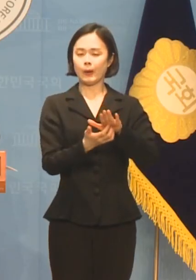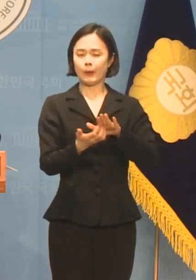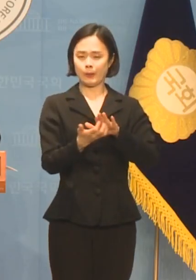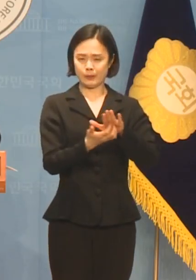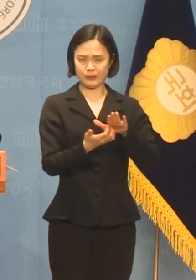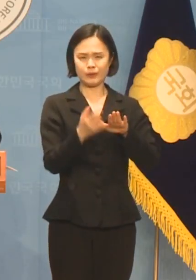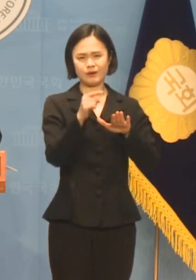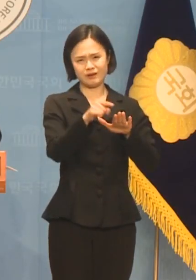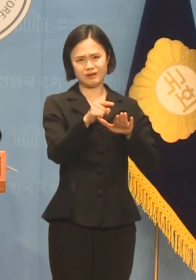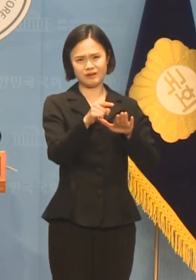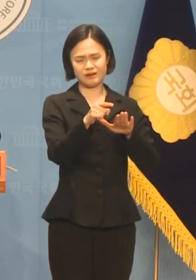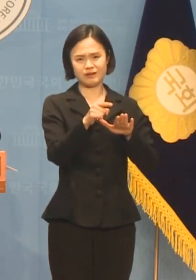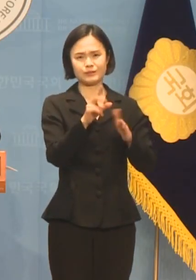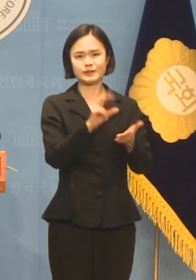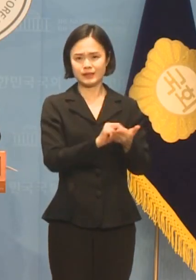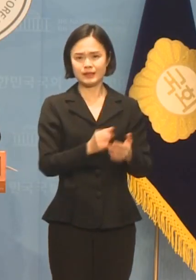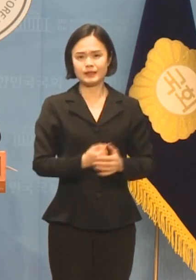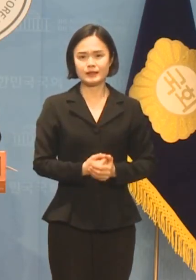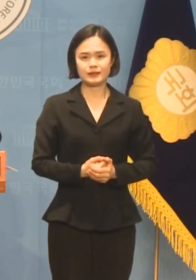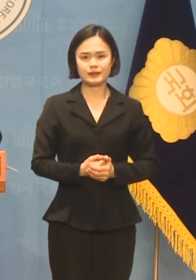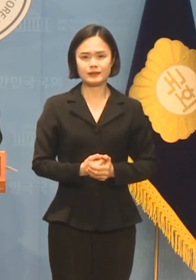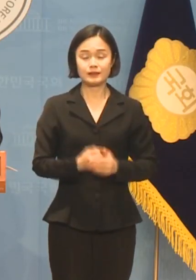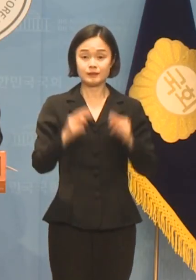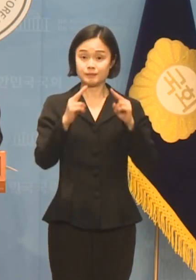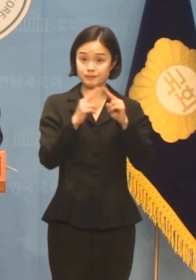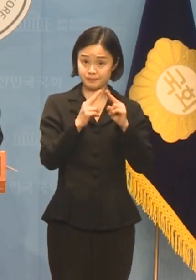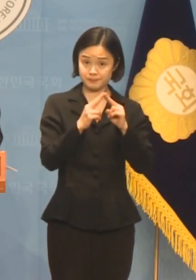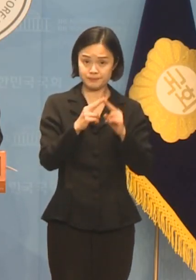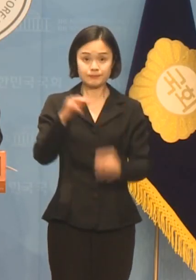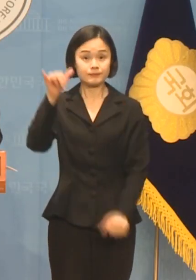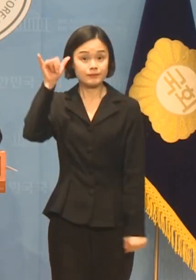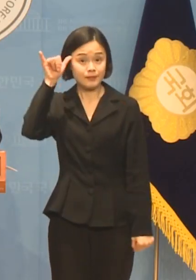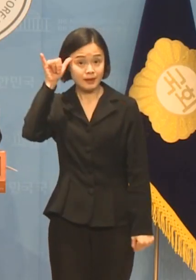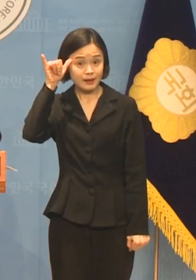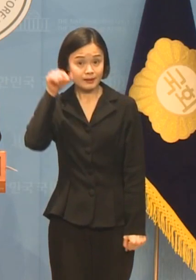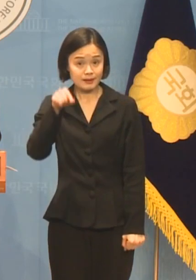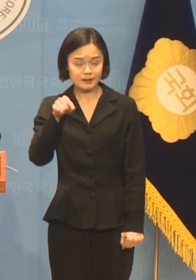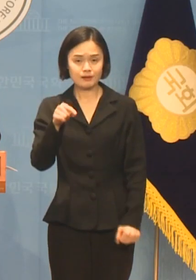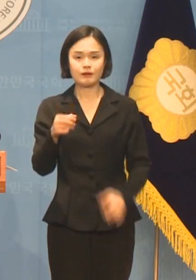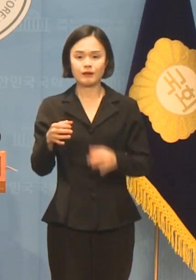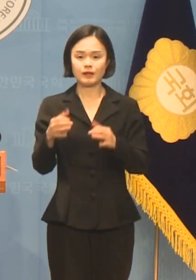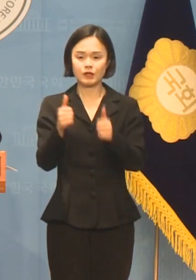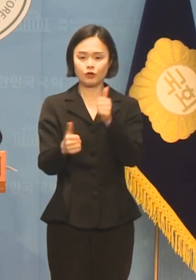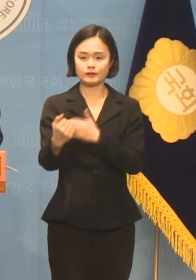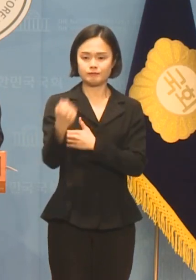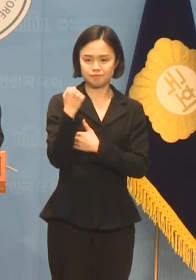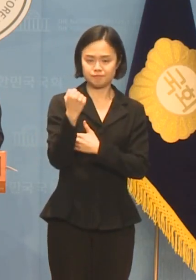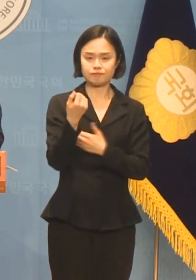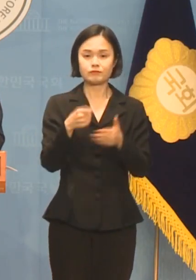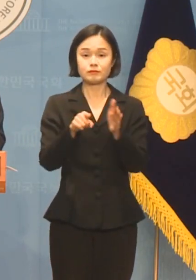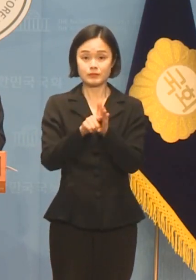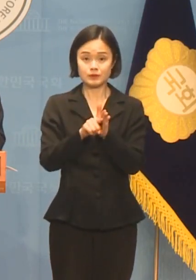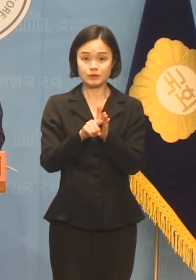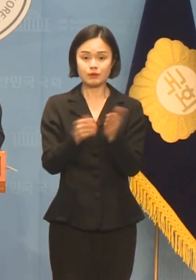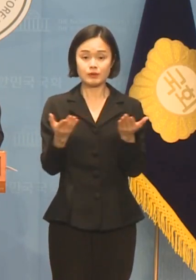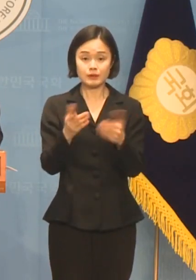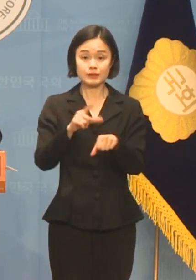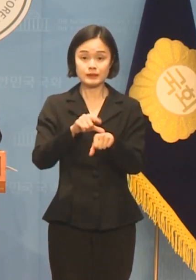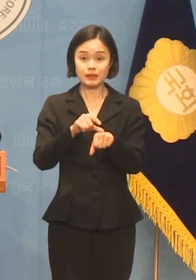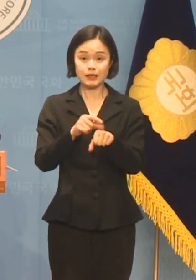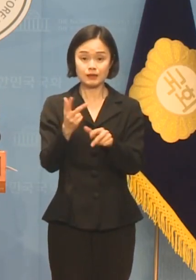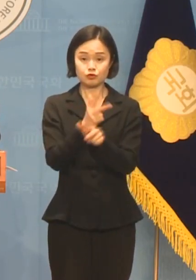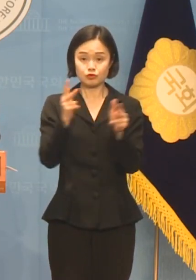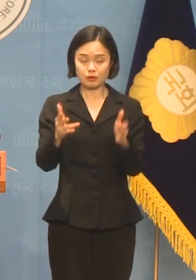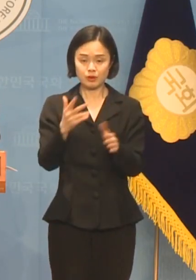있습니다. 반도체와 AI 분야의 경쟁력을 위해 주 52시간제 예외 적용은